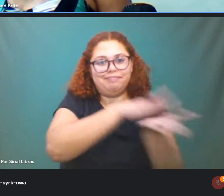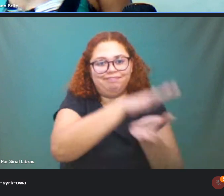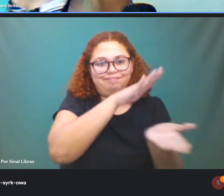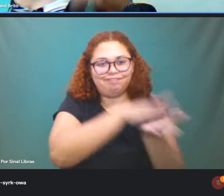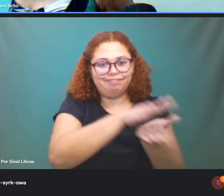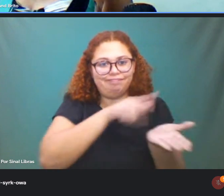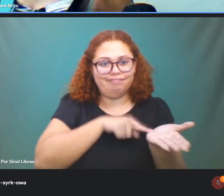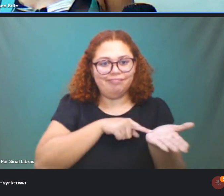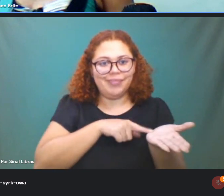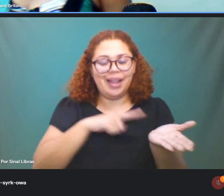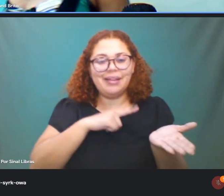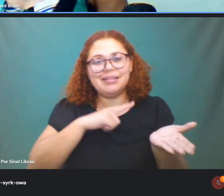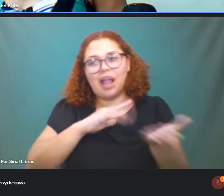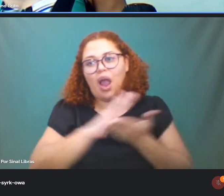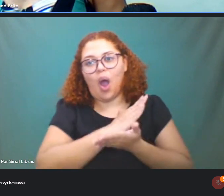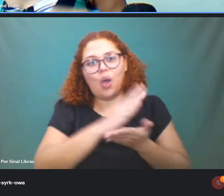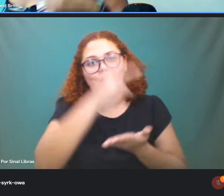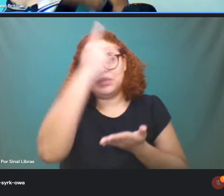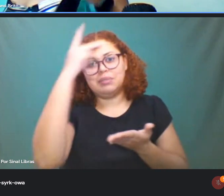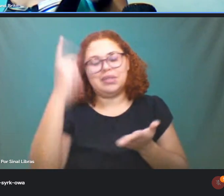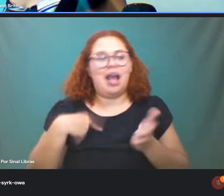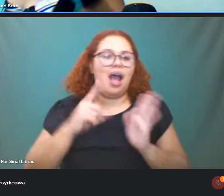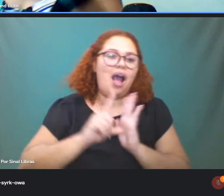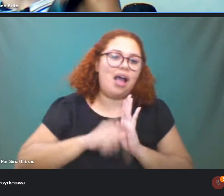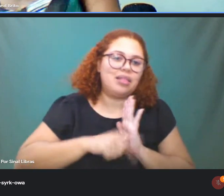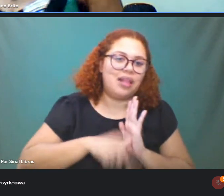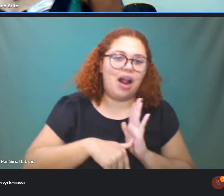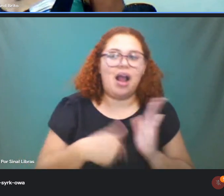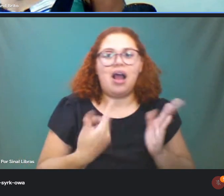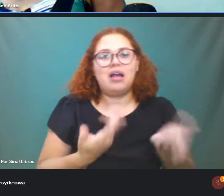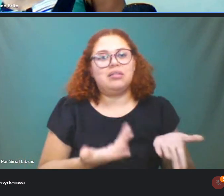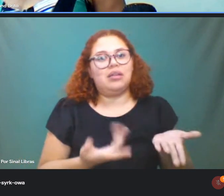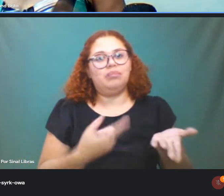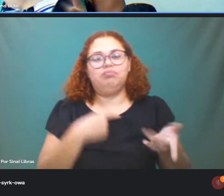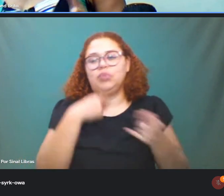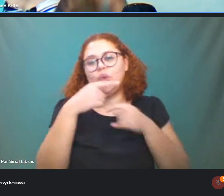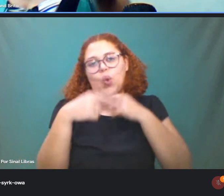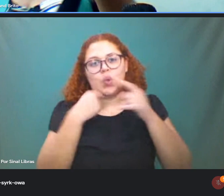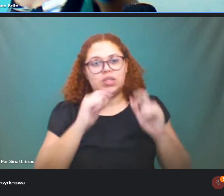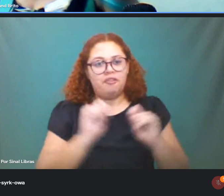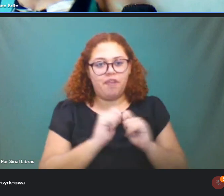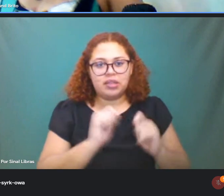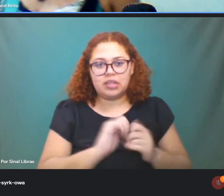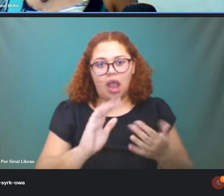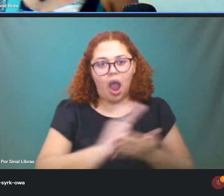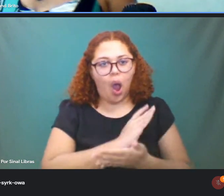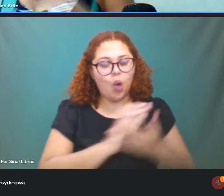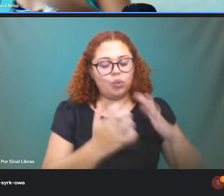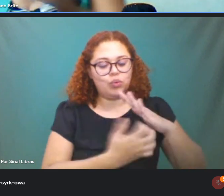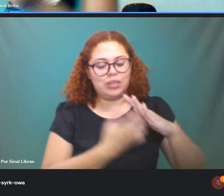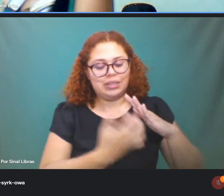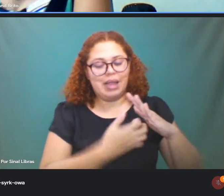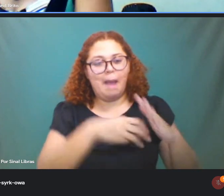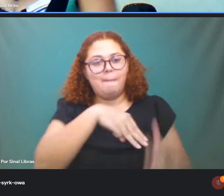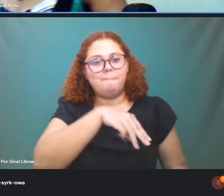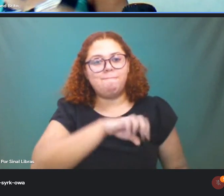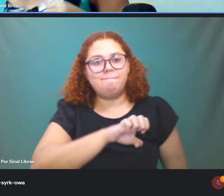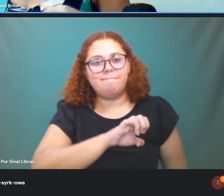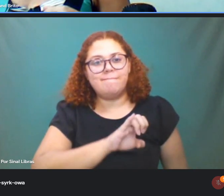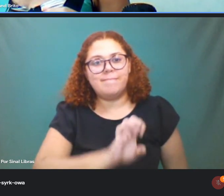vezes estava com uma certidão em atraso, não teve como fazer, ou quem é MEI estava com MEI em atraso, não conseguiu